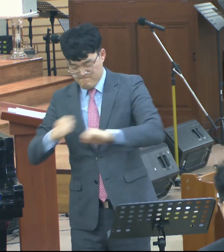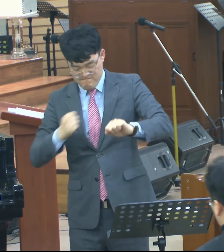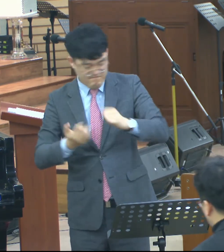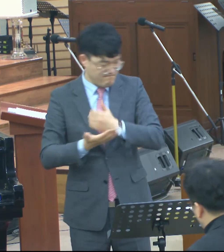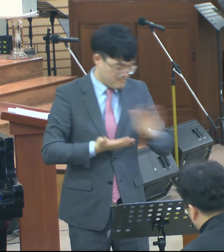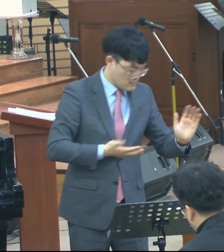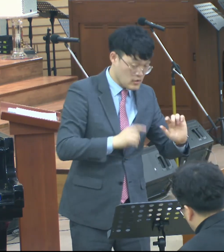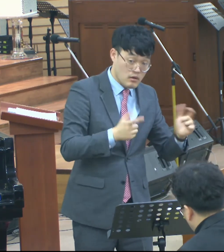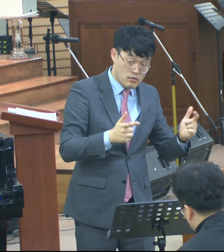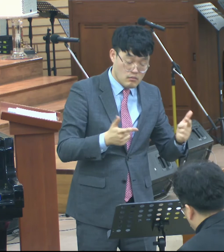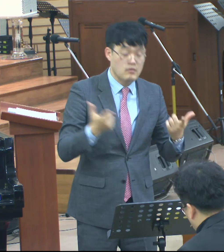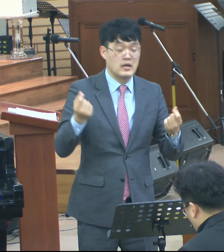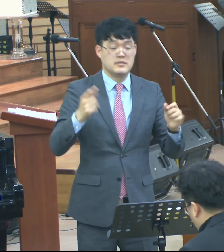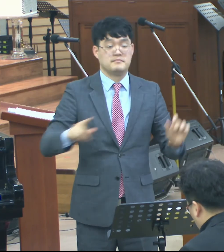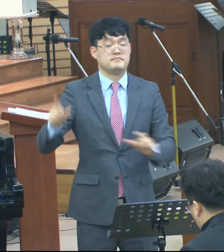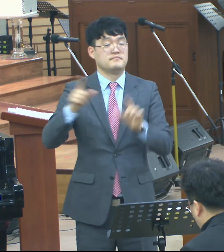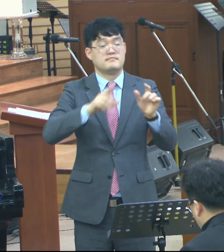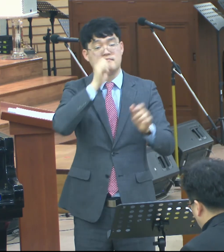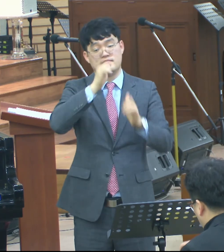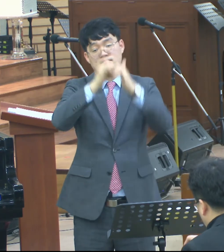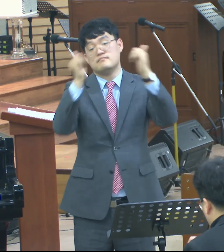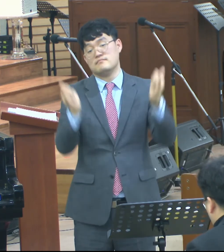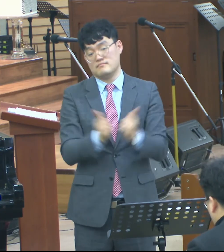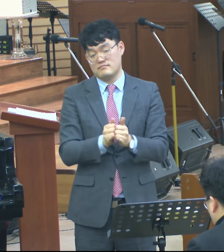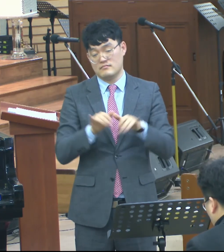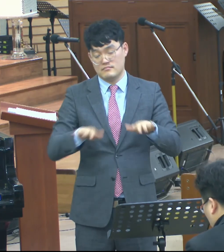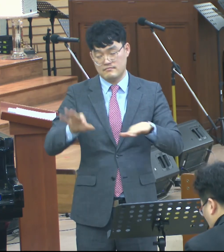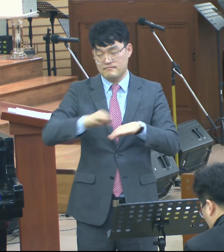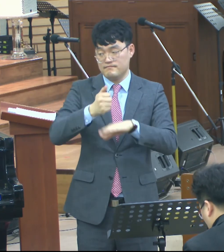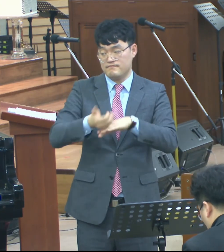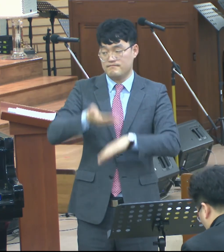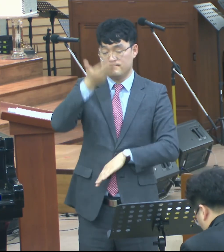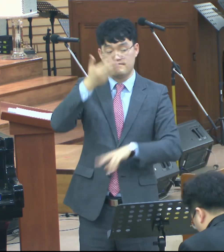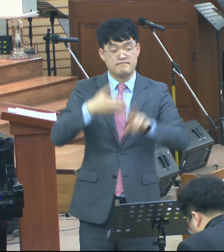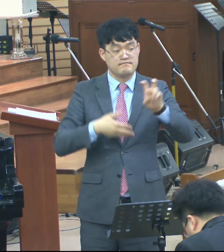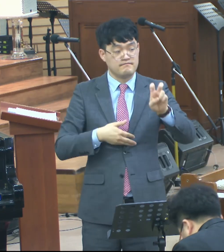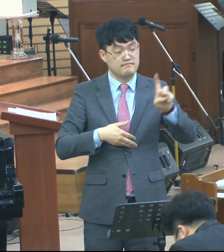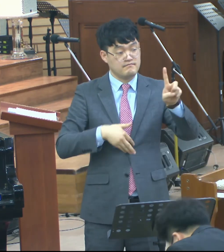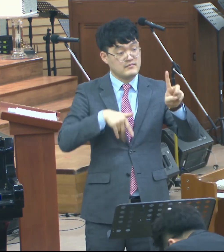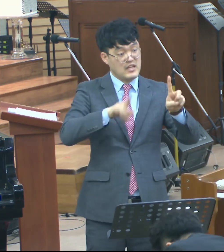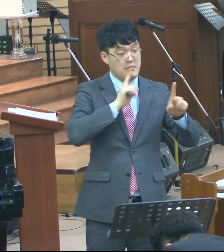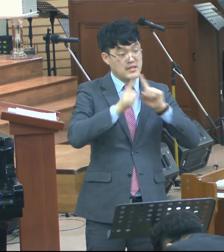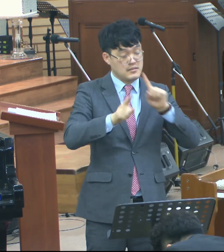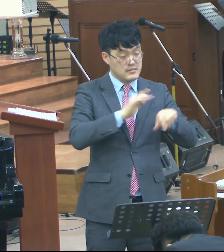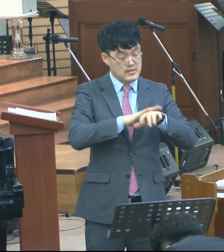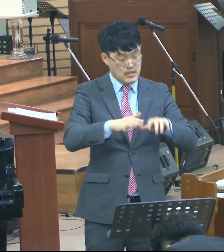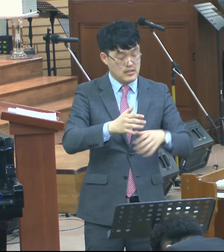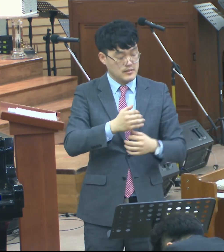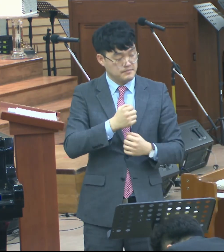열왕기상 21장 말씀을 붙잡고 지켜야 될 것을 잘 지키고 하나님 법대로